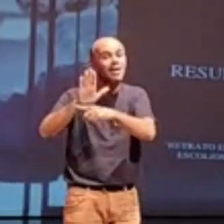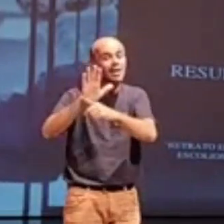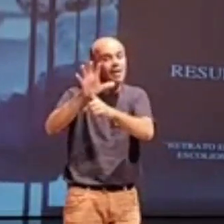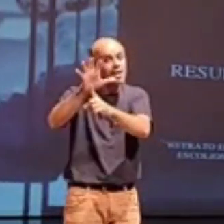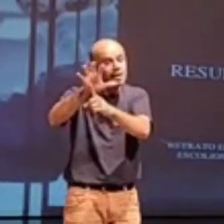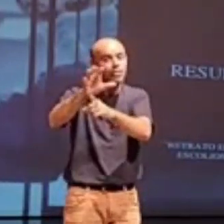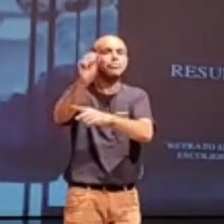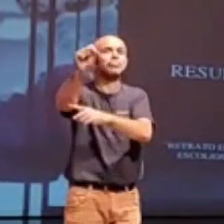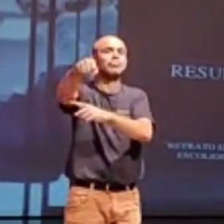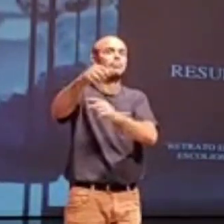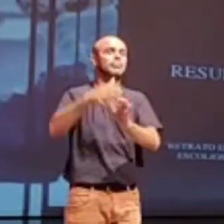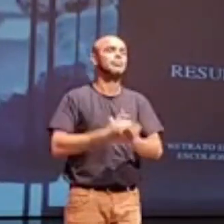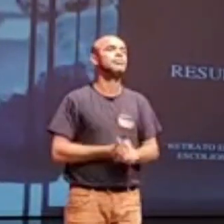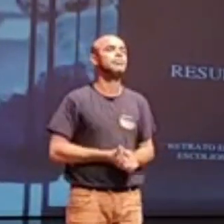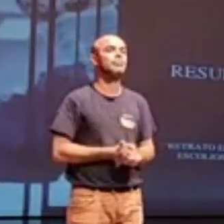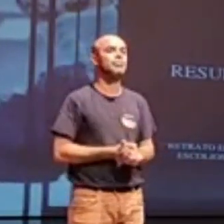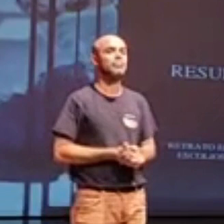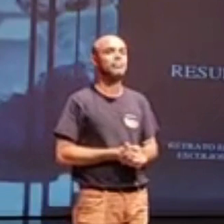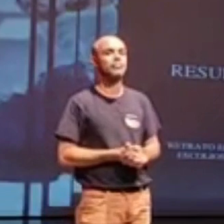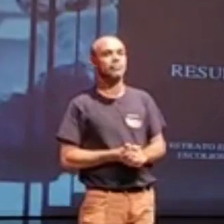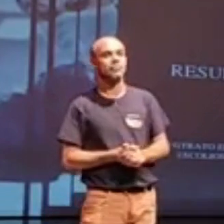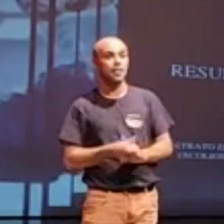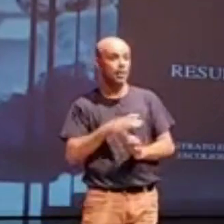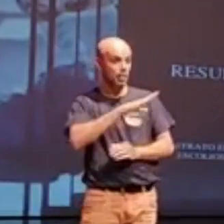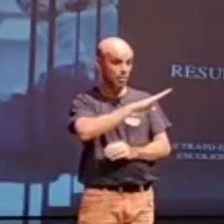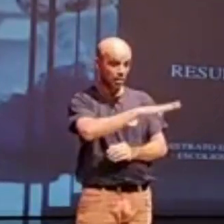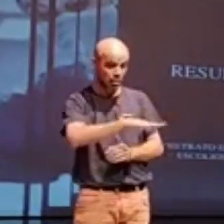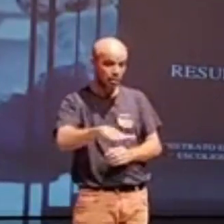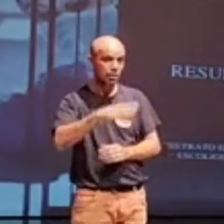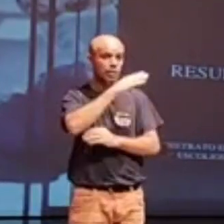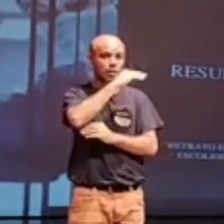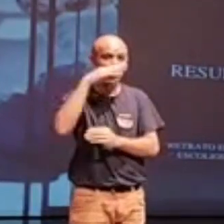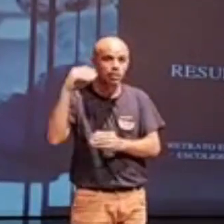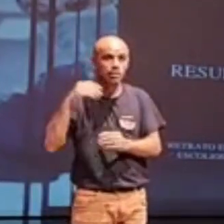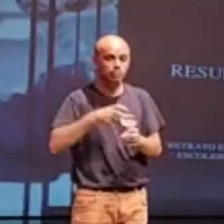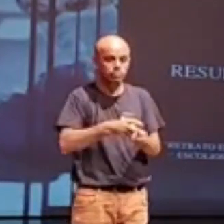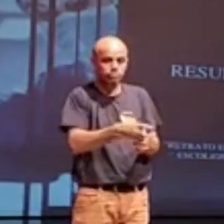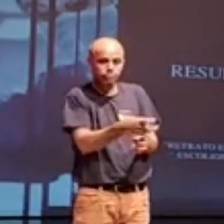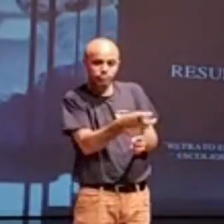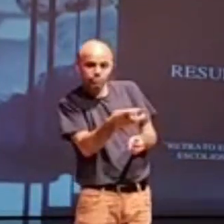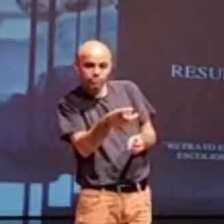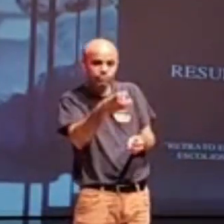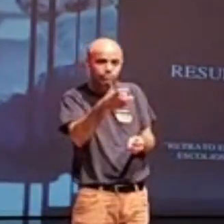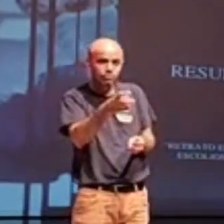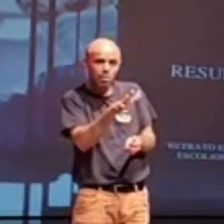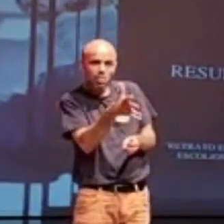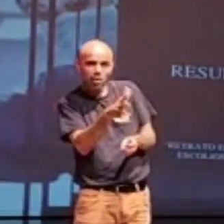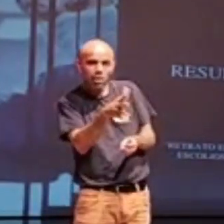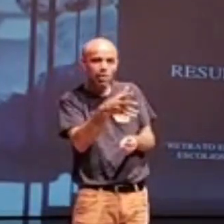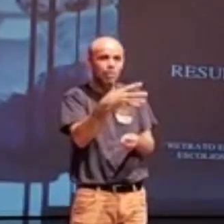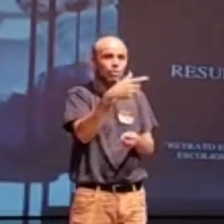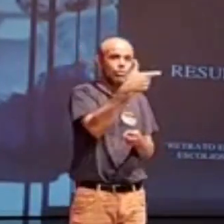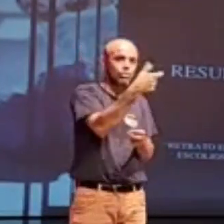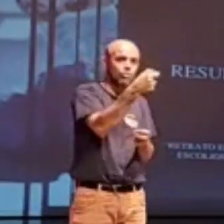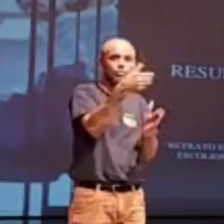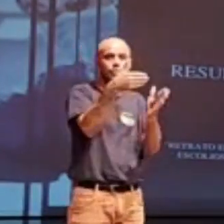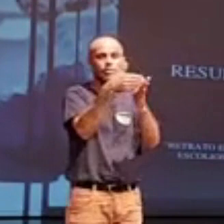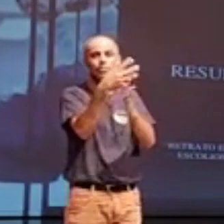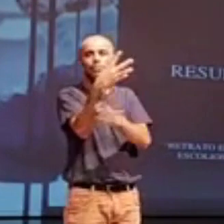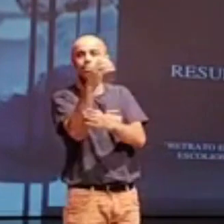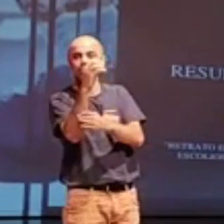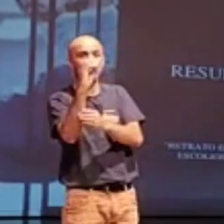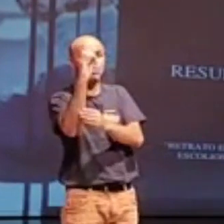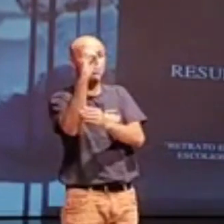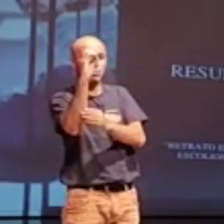intervenção eficaz. Então, a crianças e adolescentes com curvas moderadas, entre 20 a 40 graus, o uso